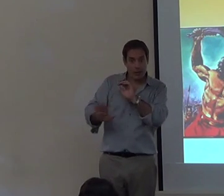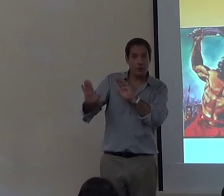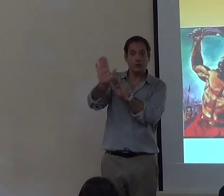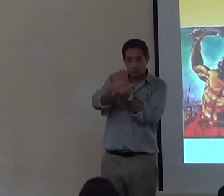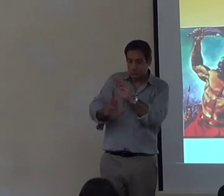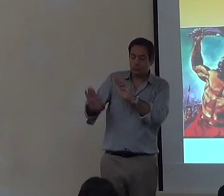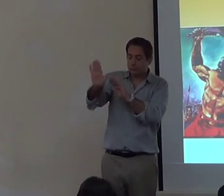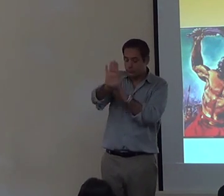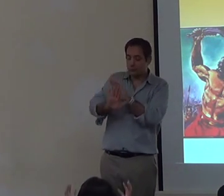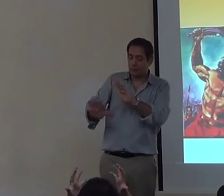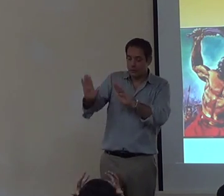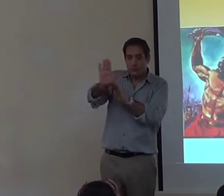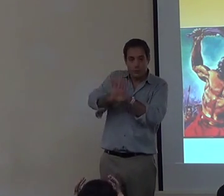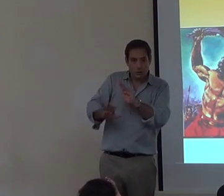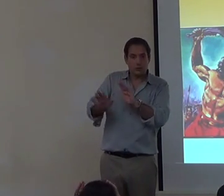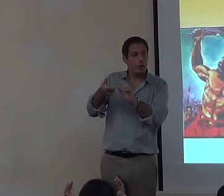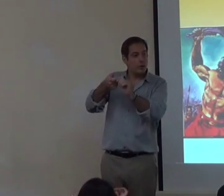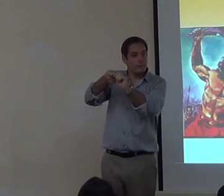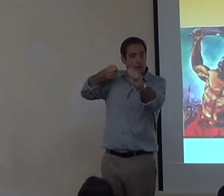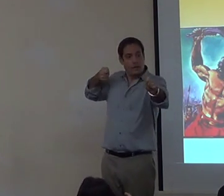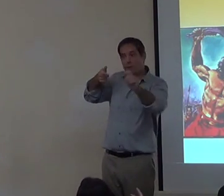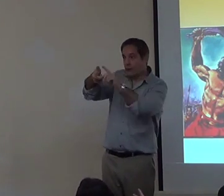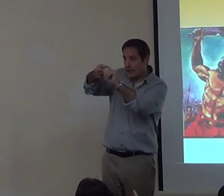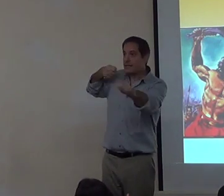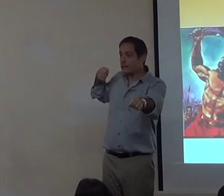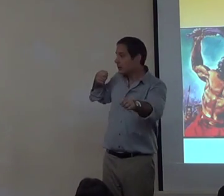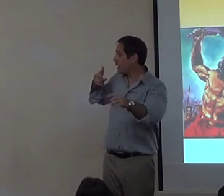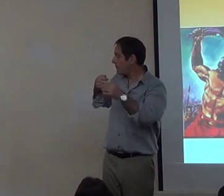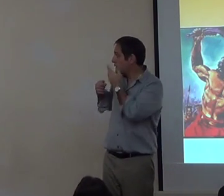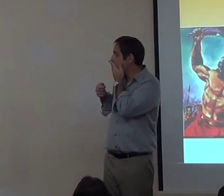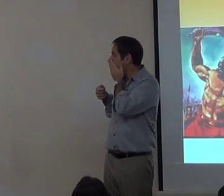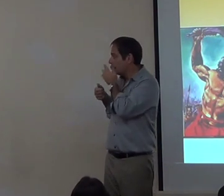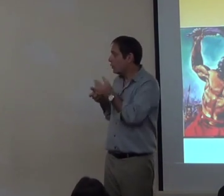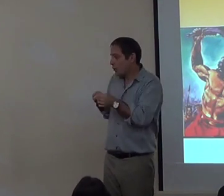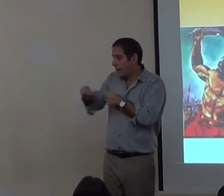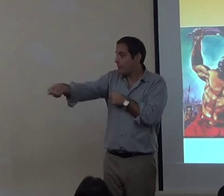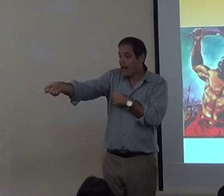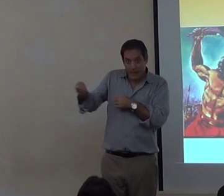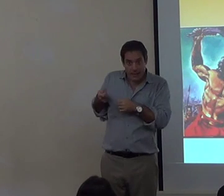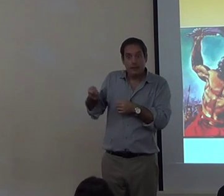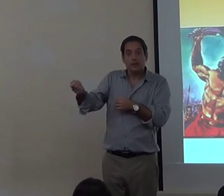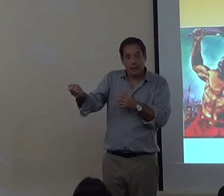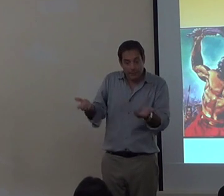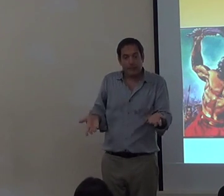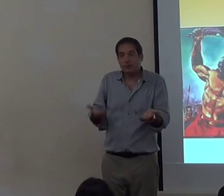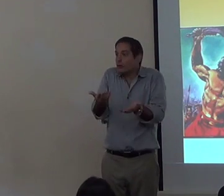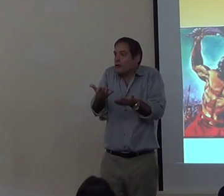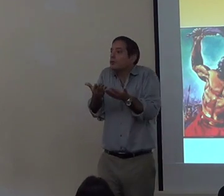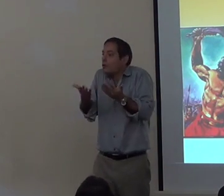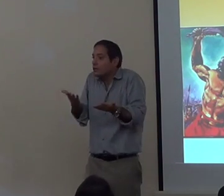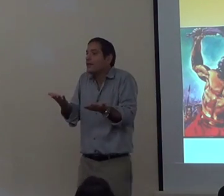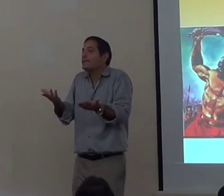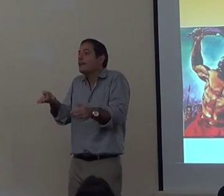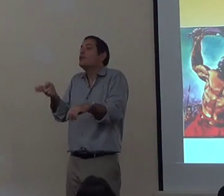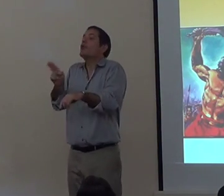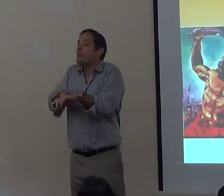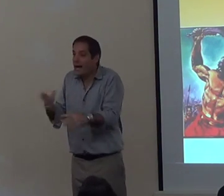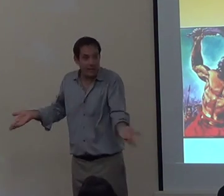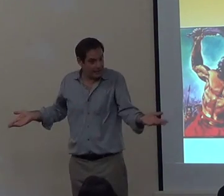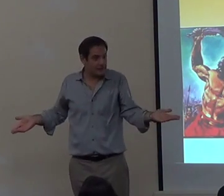Un casco. La flecha. O espada. Espada son